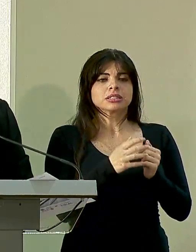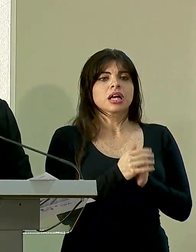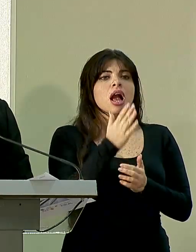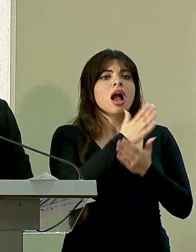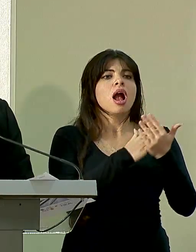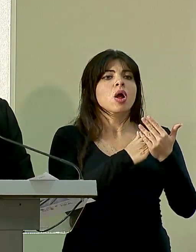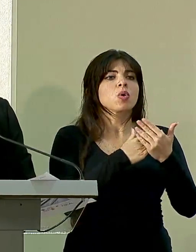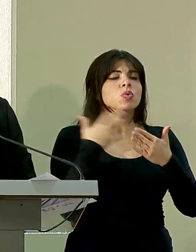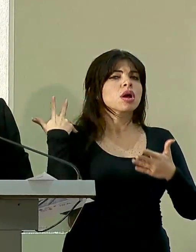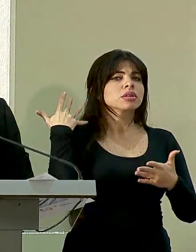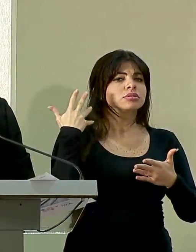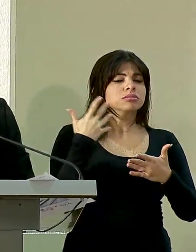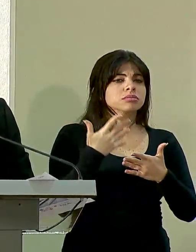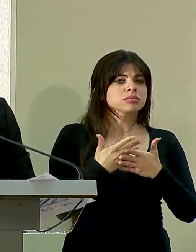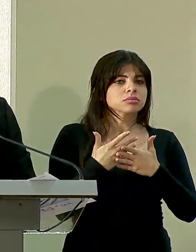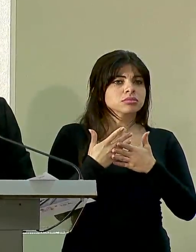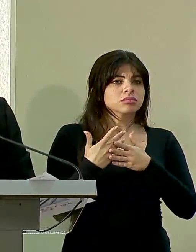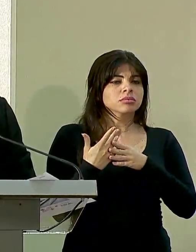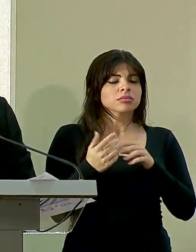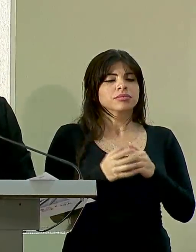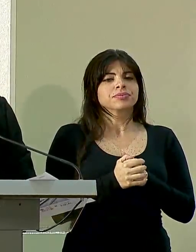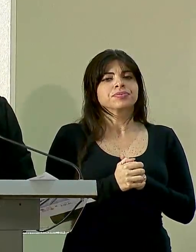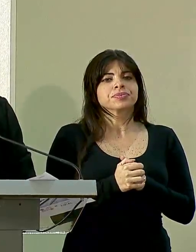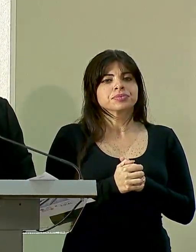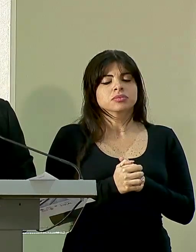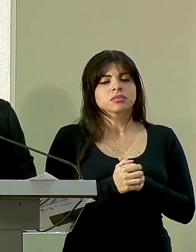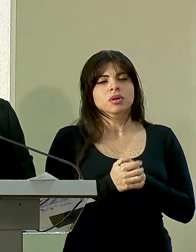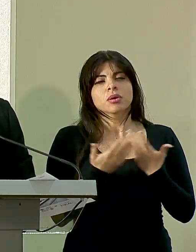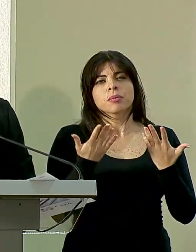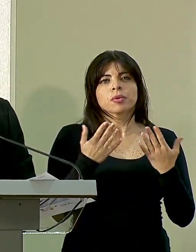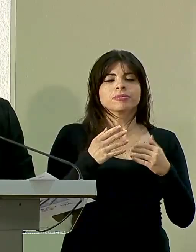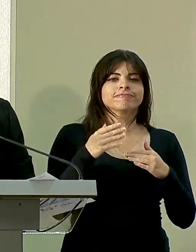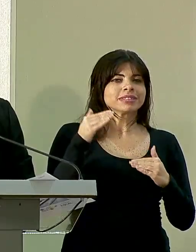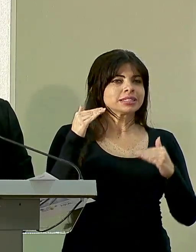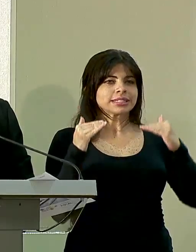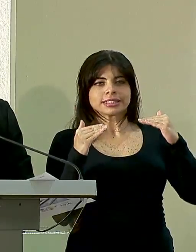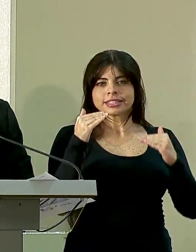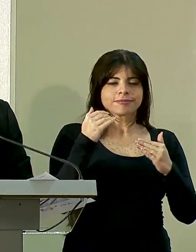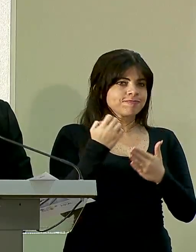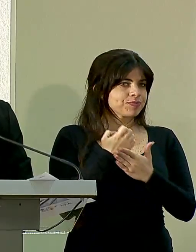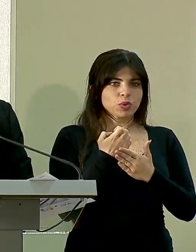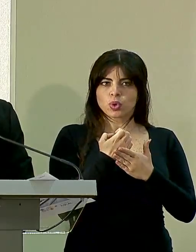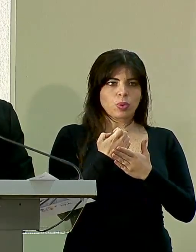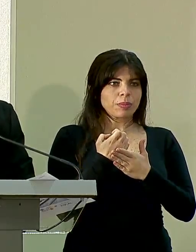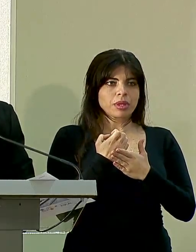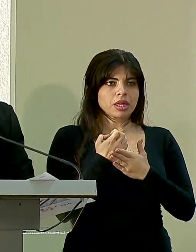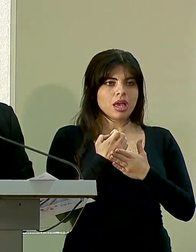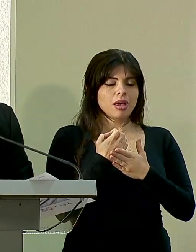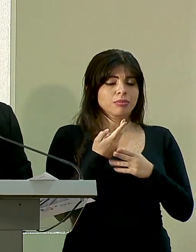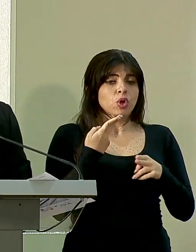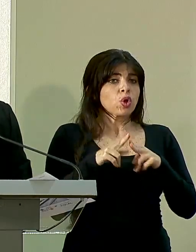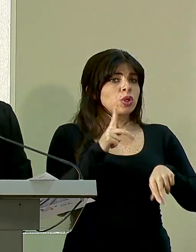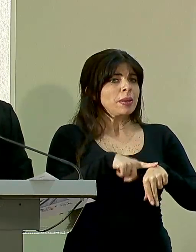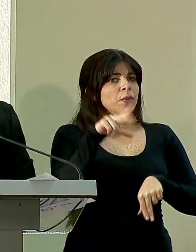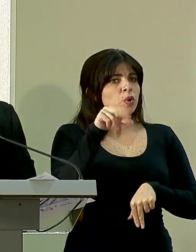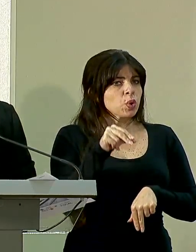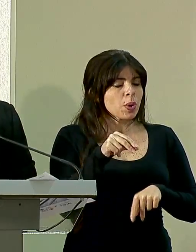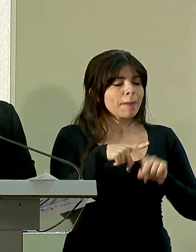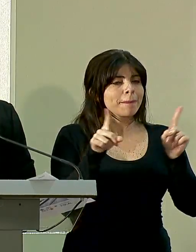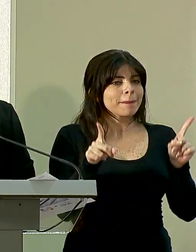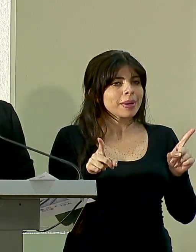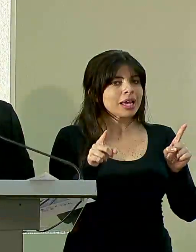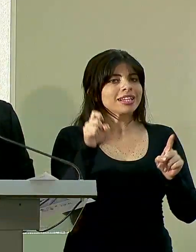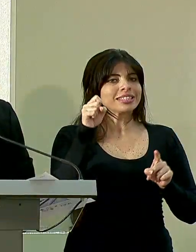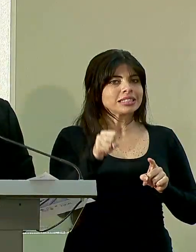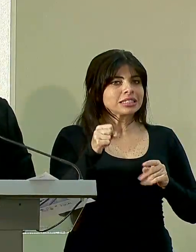algunas tendencias de relativa, pongámosle, inestabilidad, no en el cortísimo plazo, pero sí